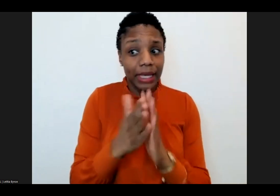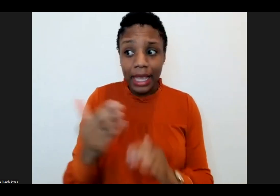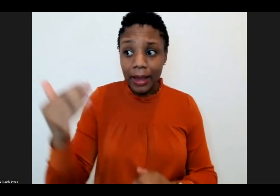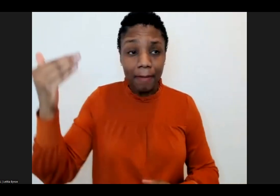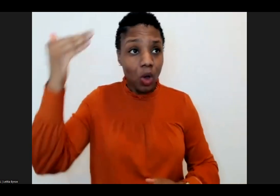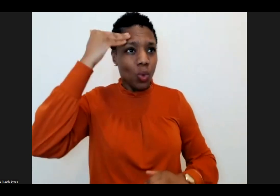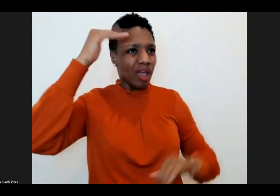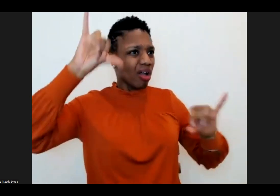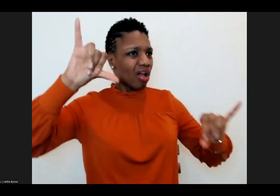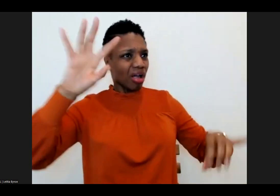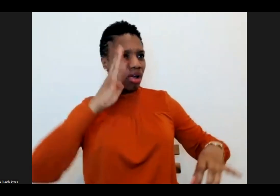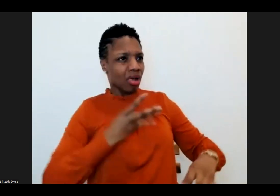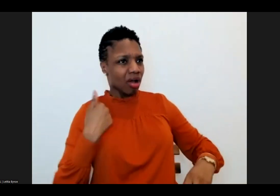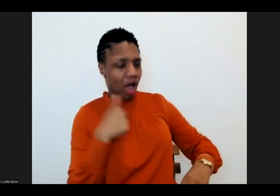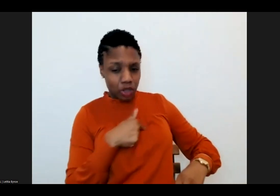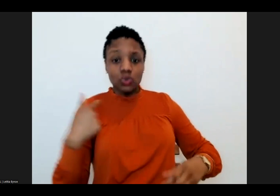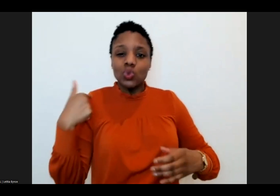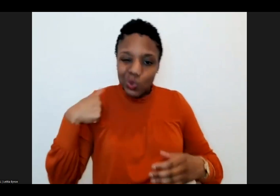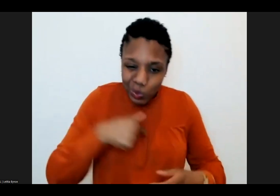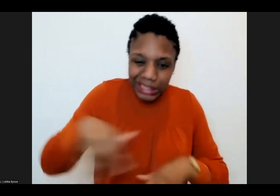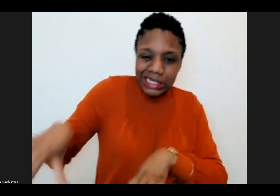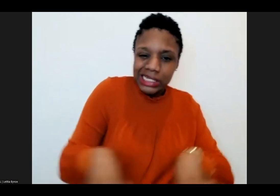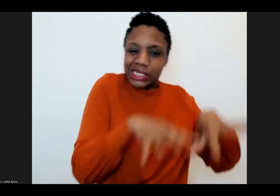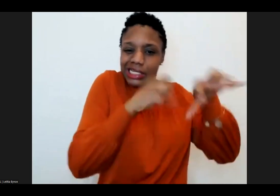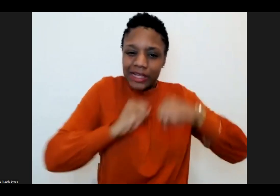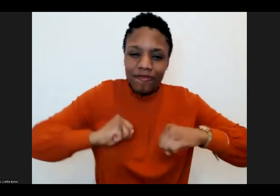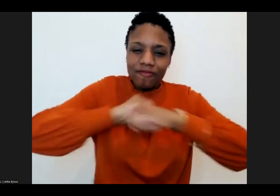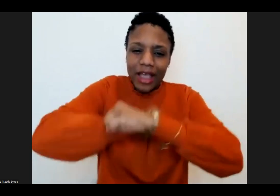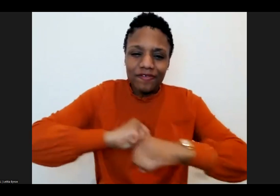tuvimos que pelear para conseguir información